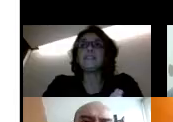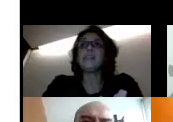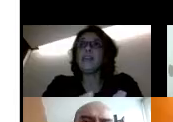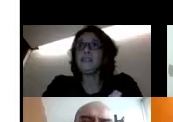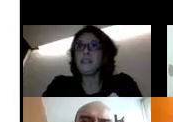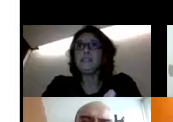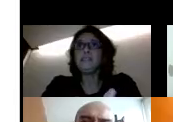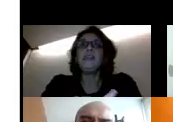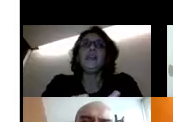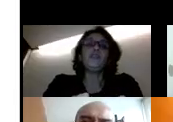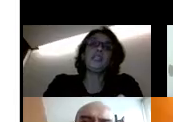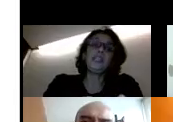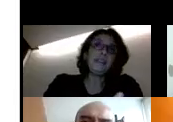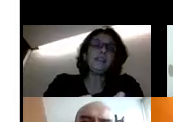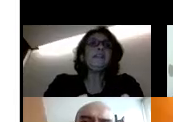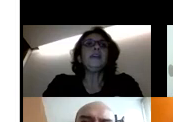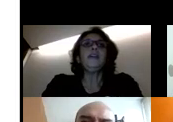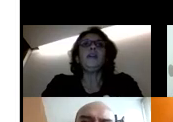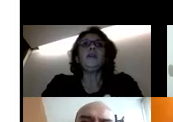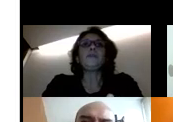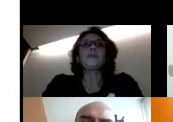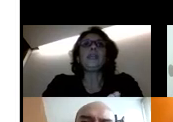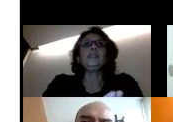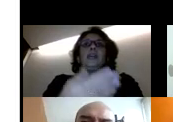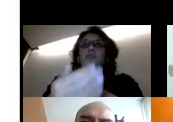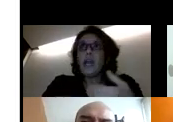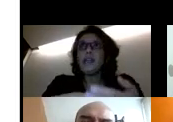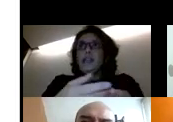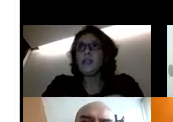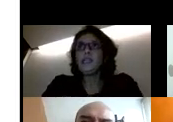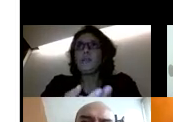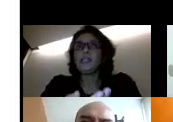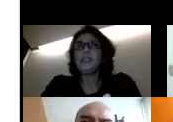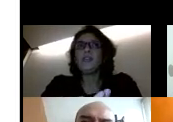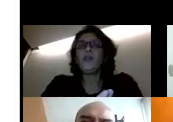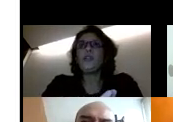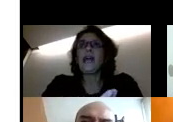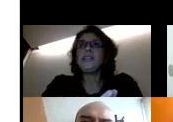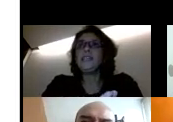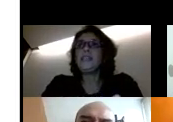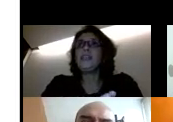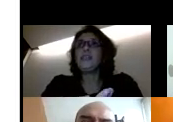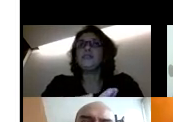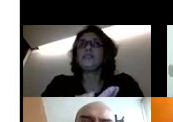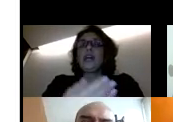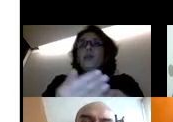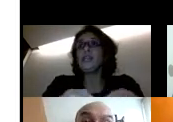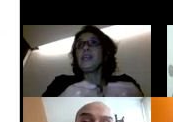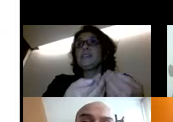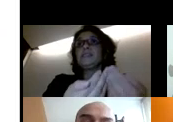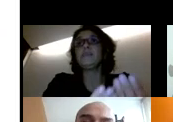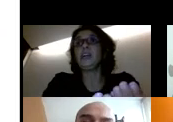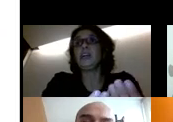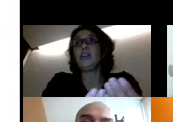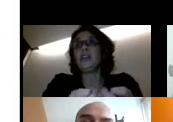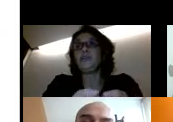los señantes o signantes interactuar lingüísticamente con alguien que ellos dan cuenta